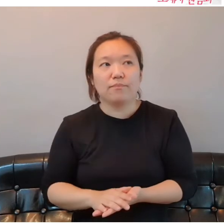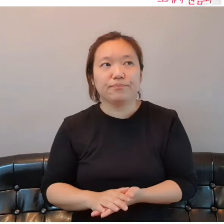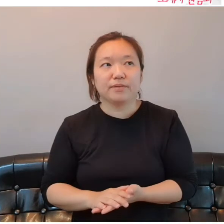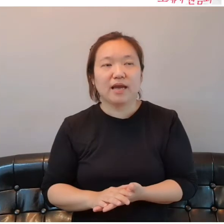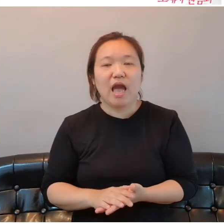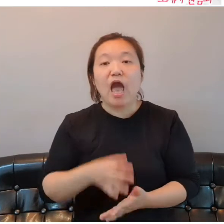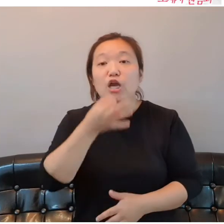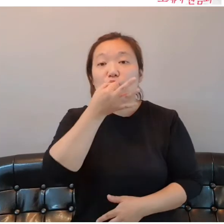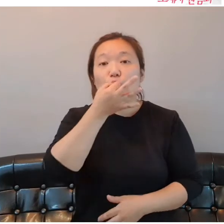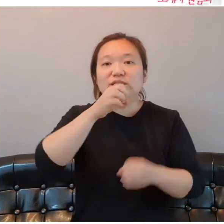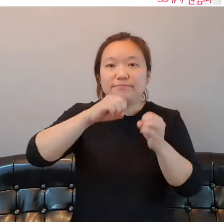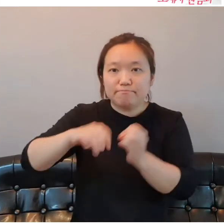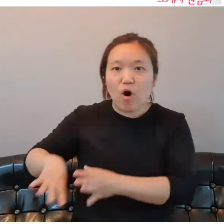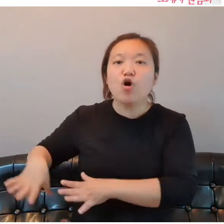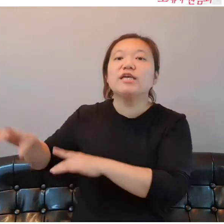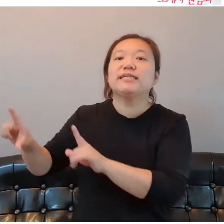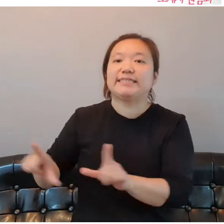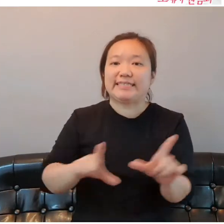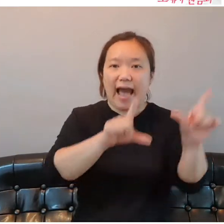통해 일상생활에 꼭